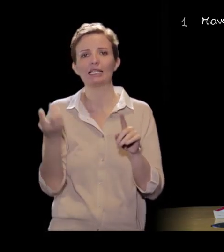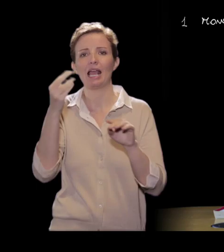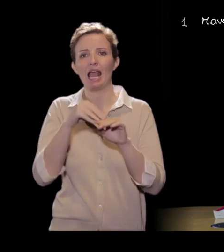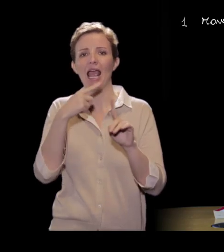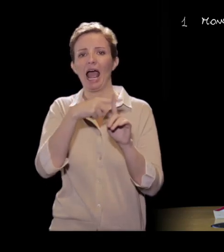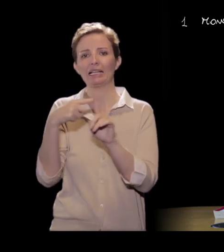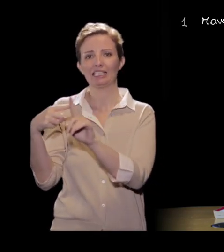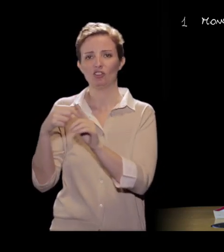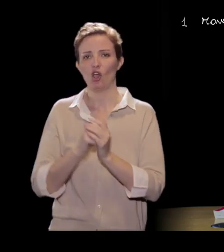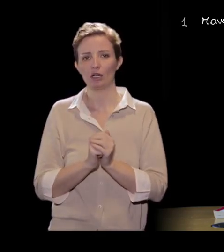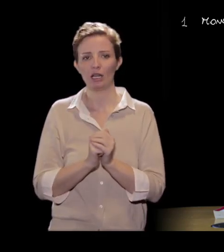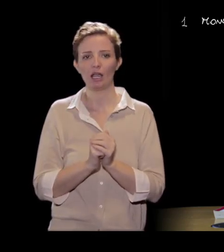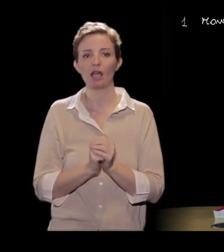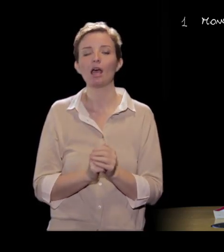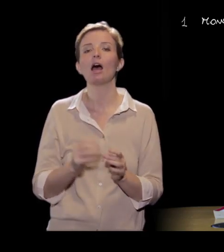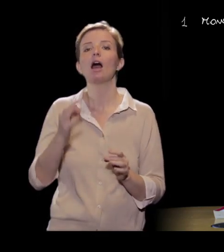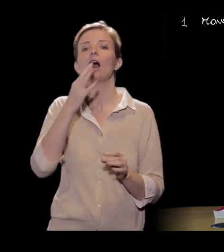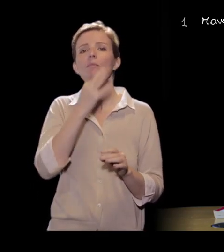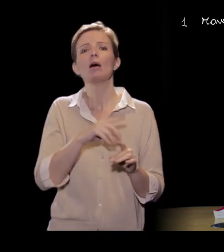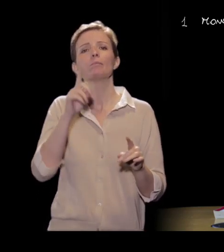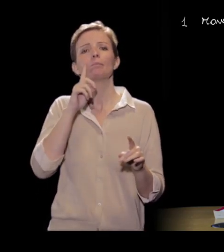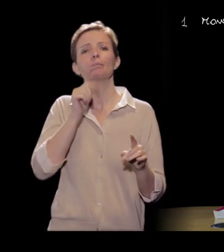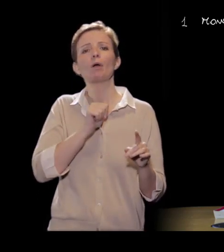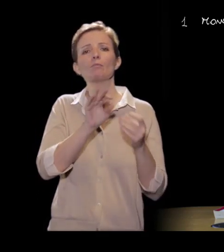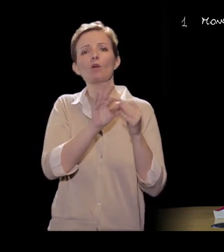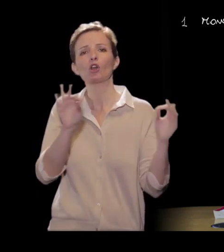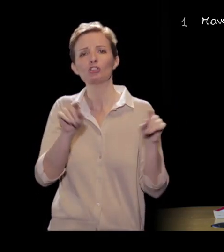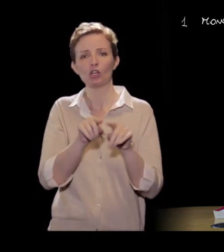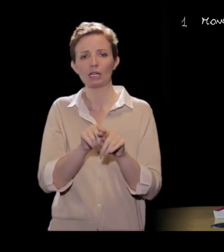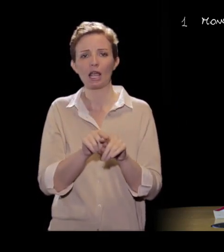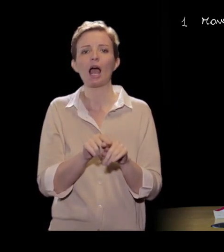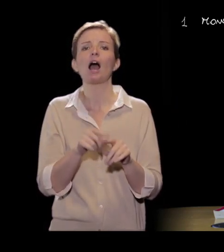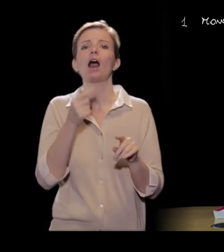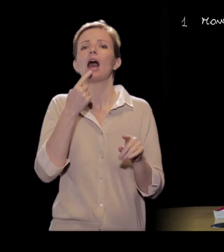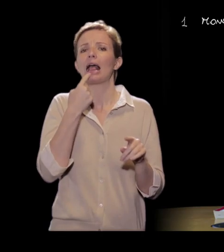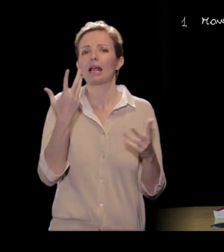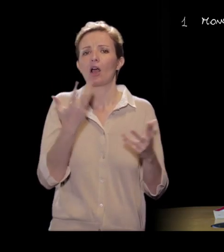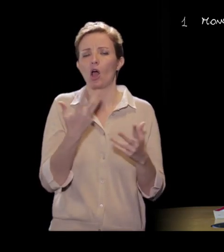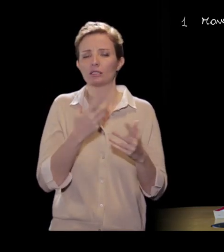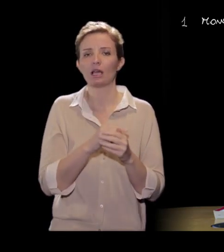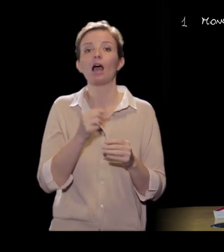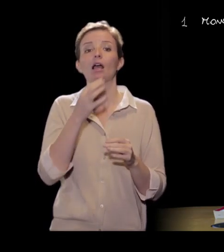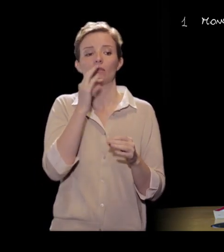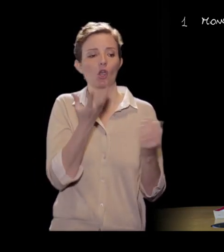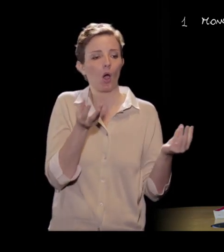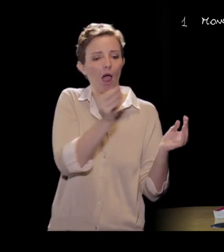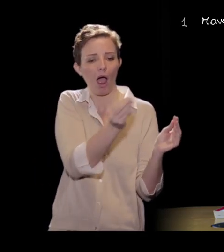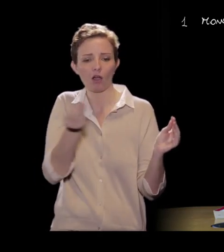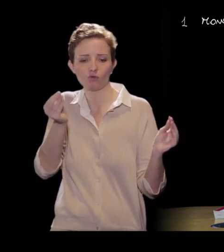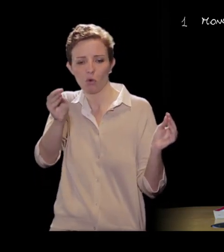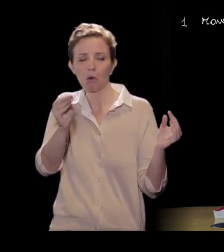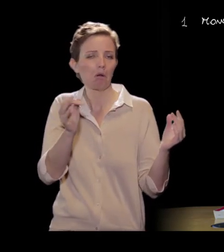cosa ci dice questa proprietà della dizione questa proprietà ci dice che aggiungendo uno stesso numero positivo o